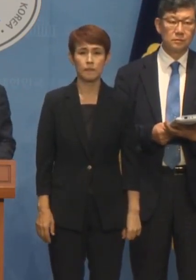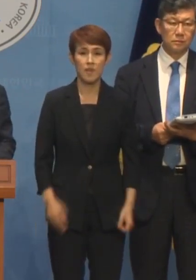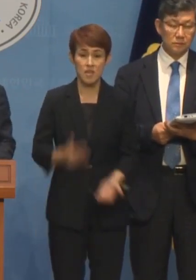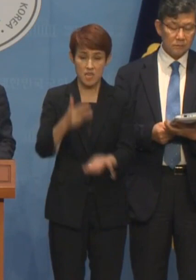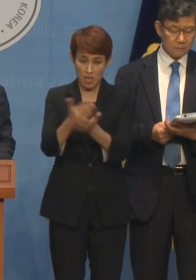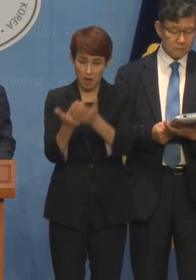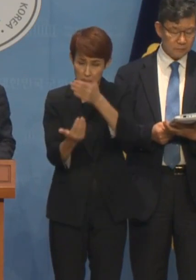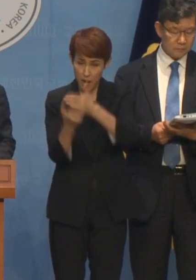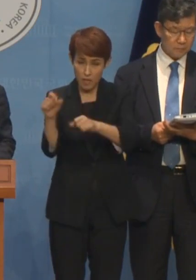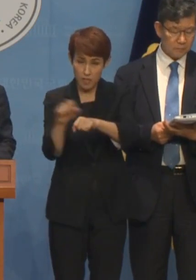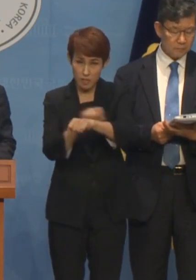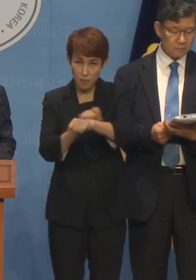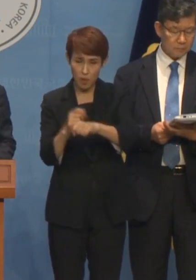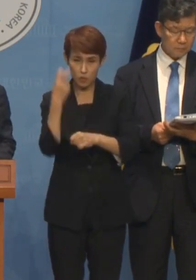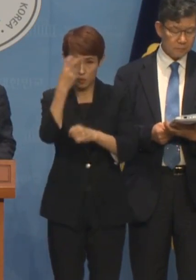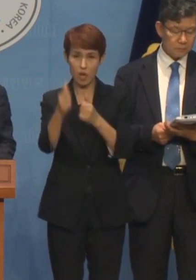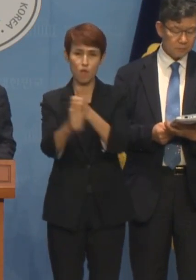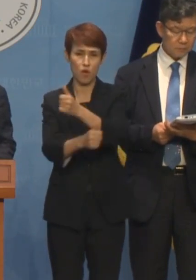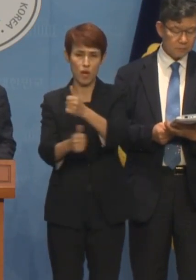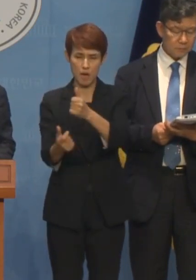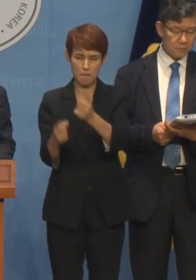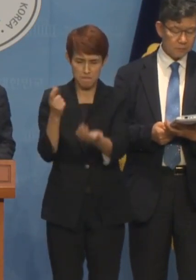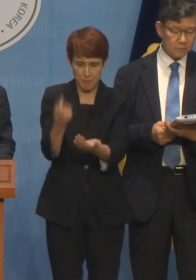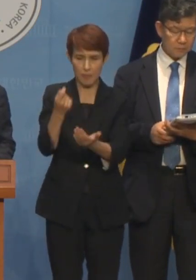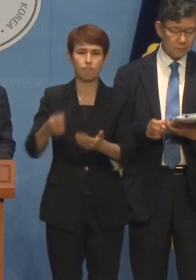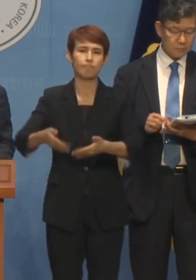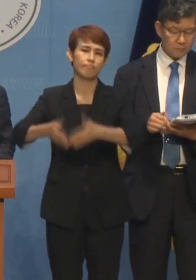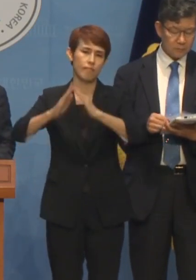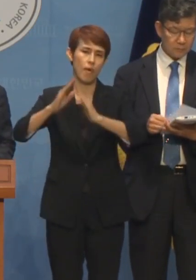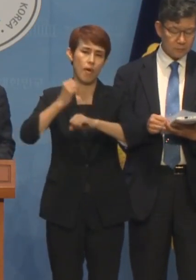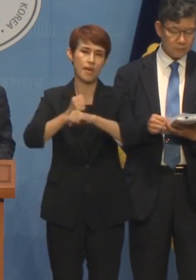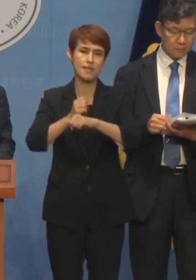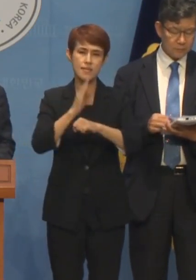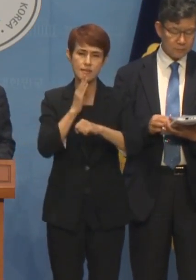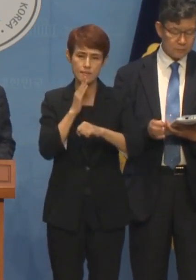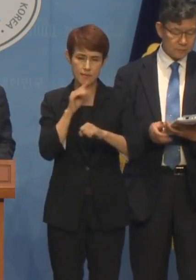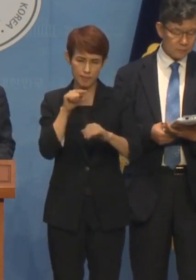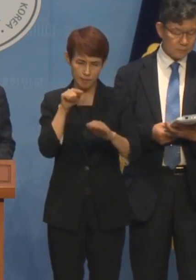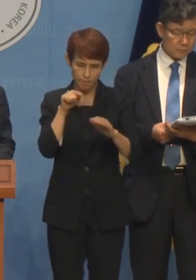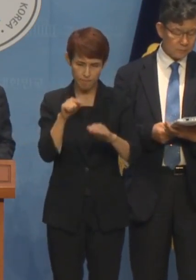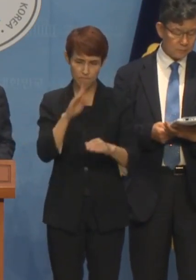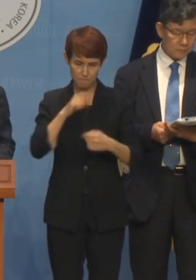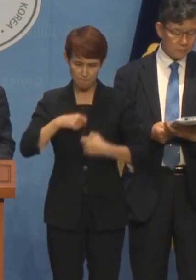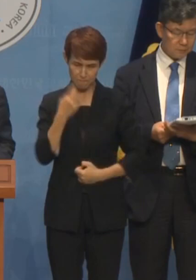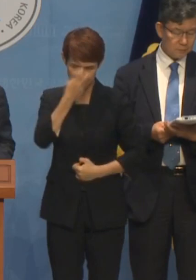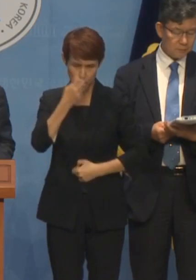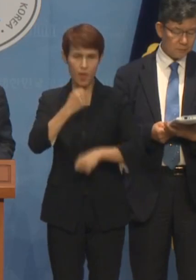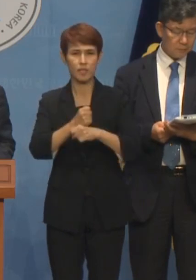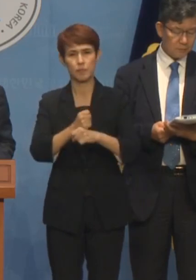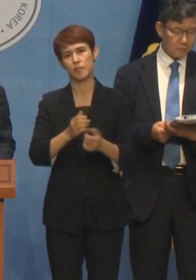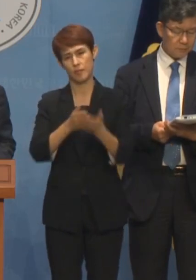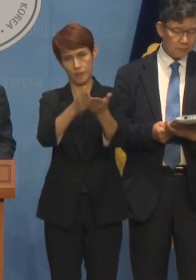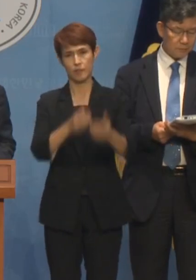이태원 참사 특별조사위원회를 신속히 구성해 진상규명에 나섭시다.